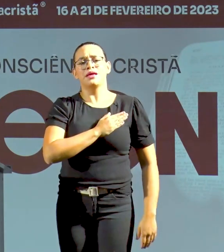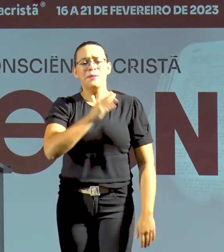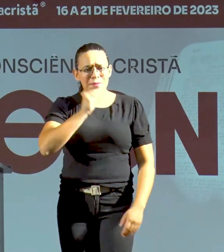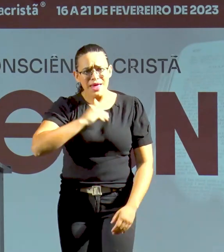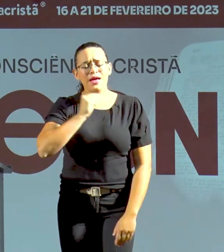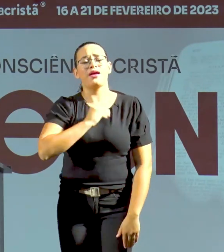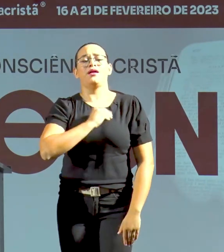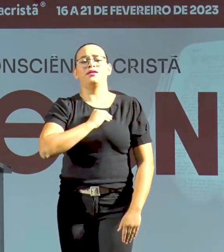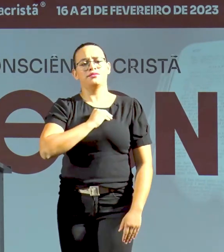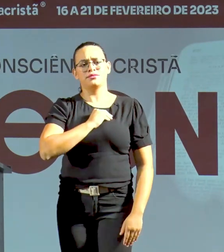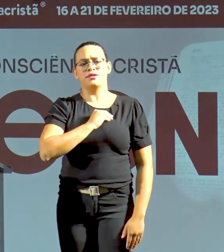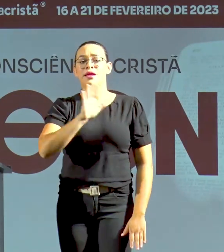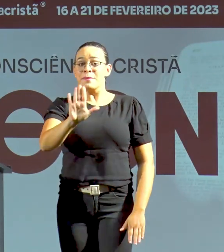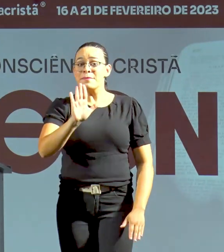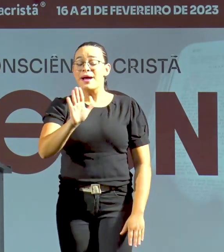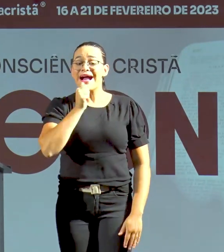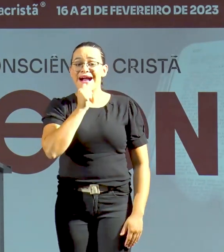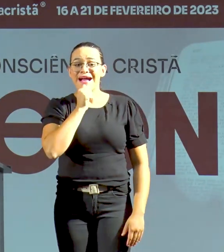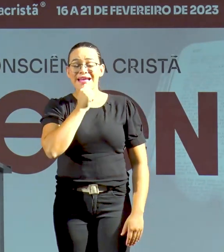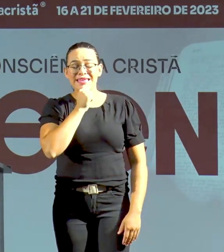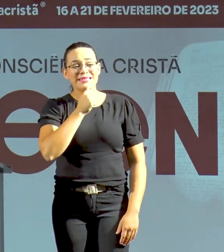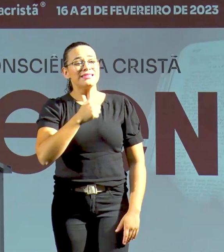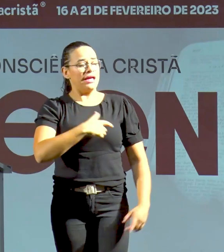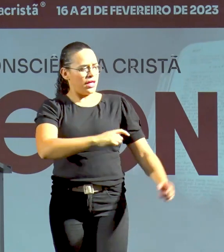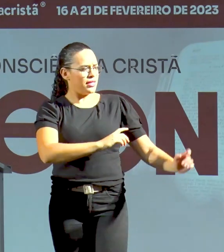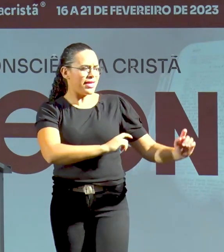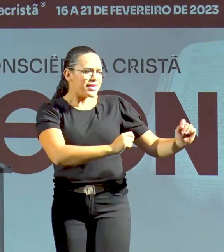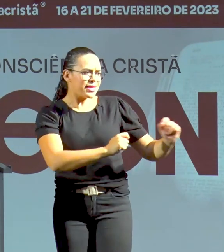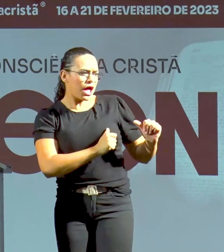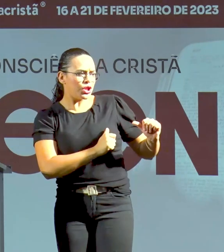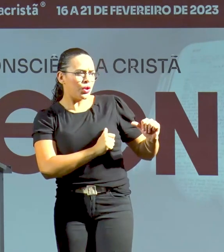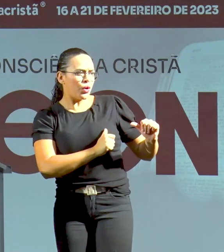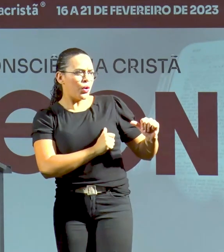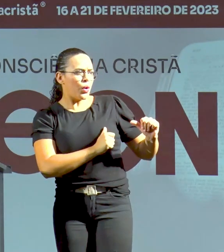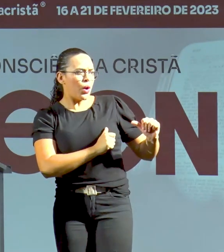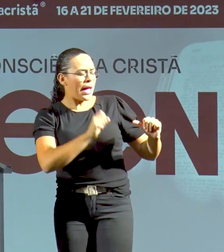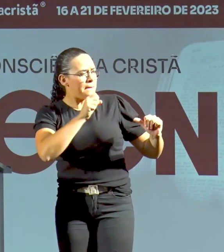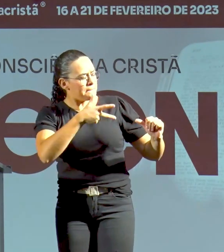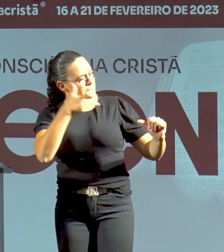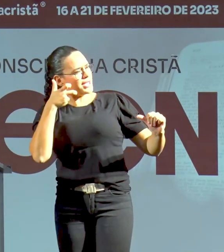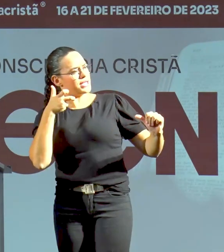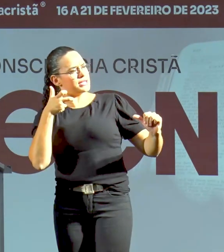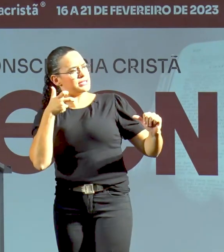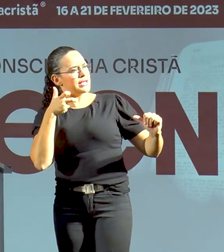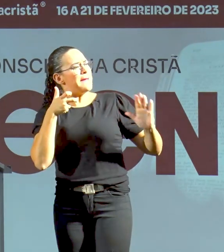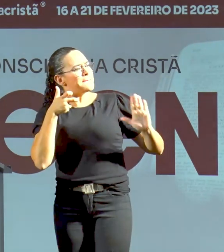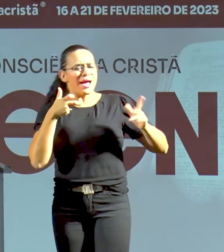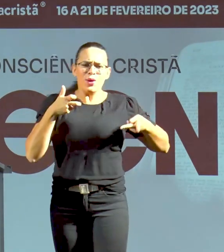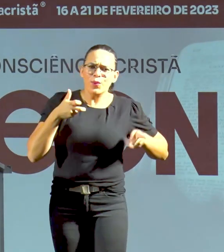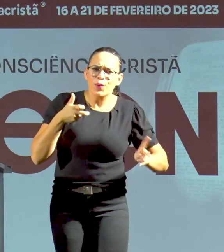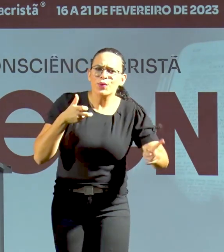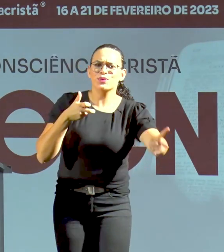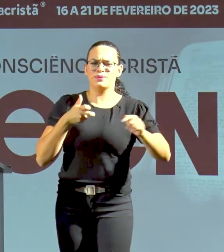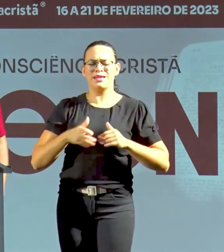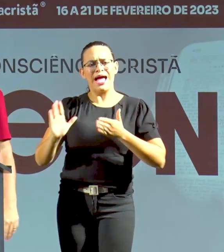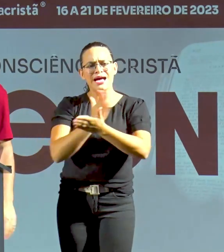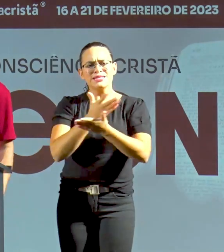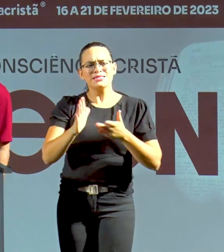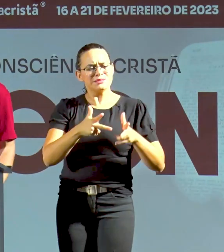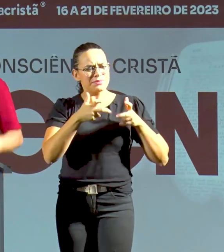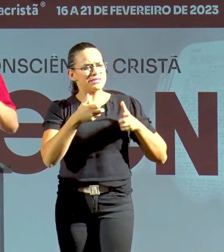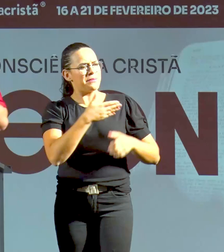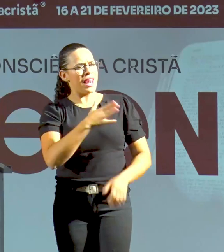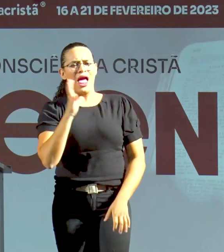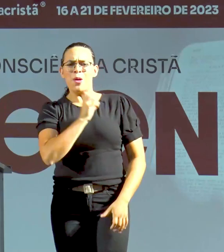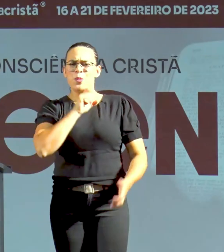a gente entrou naquilo enganado e agora a gente sabe que foi enganado a gente sabe que não tem alguém que ama Jesus